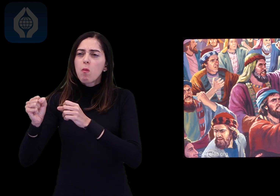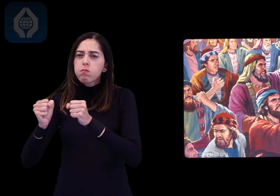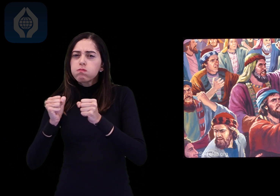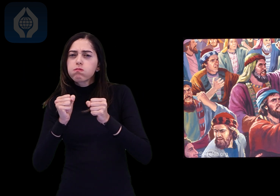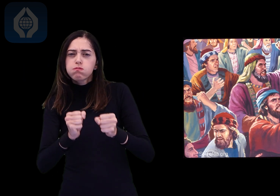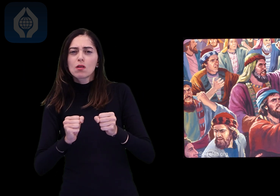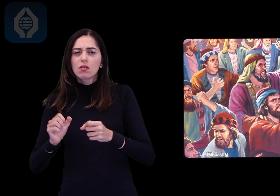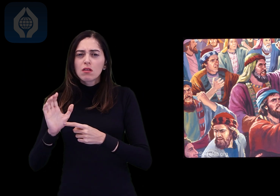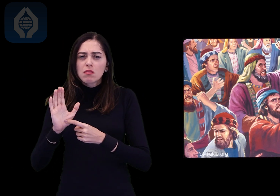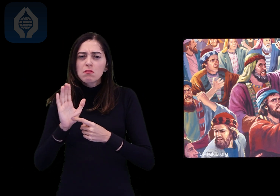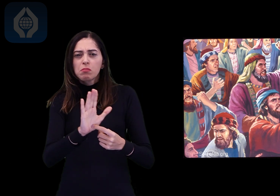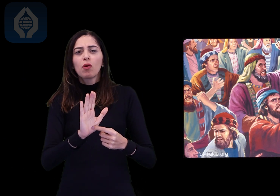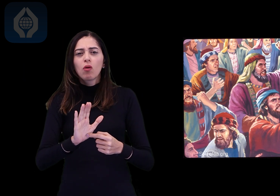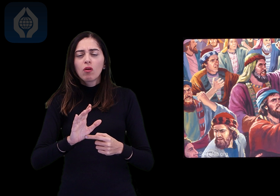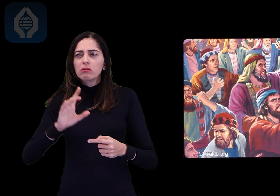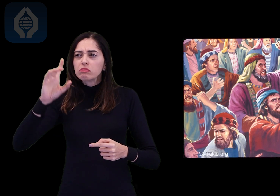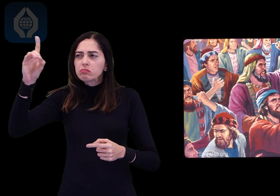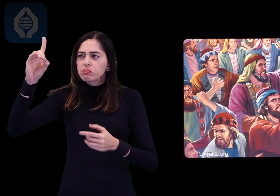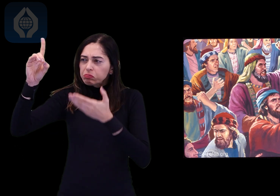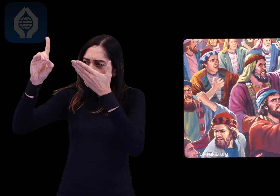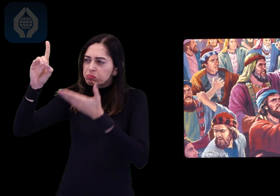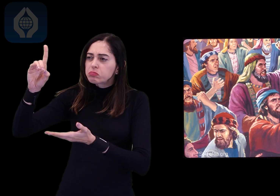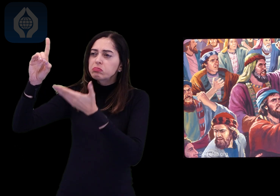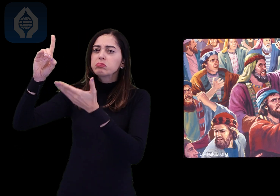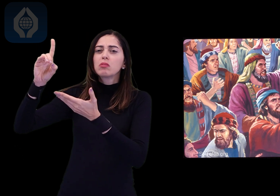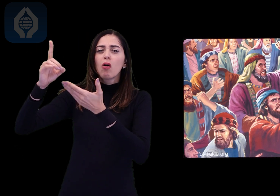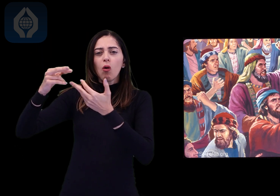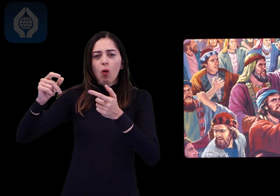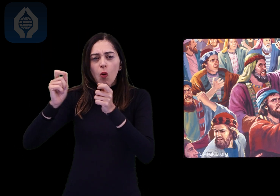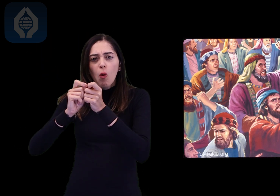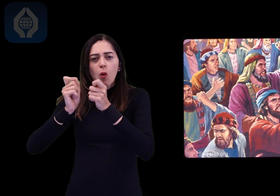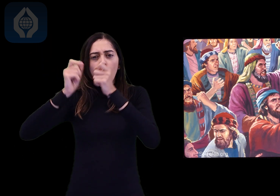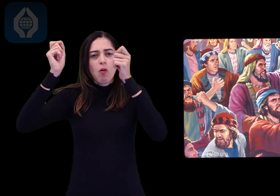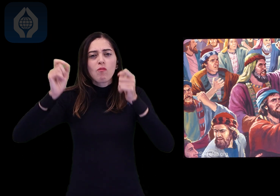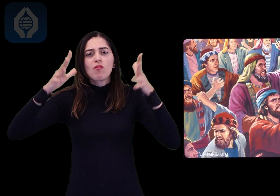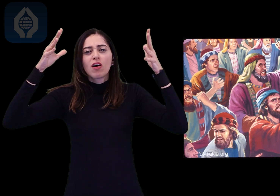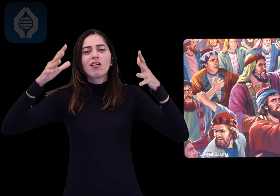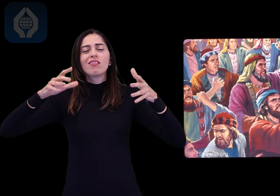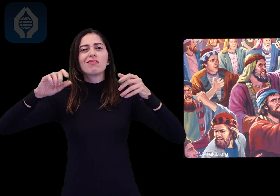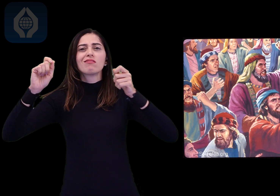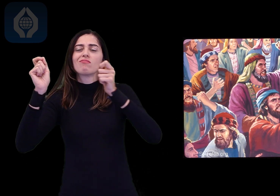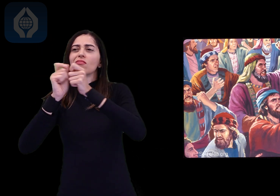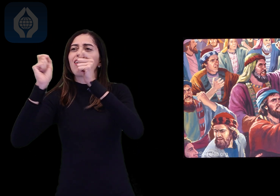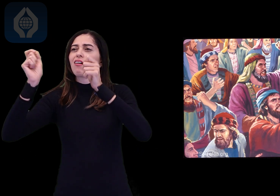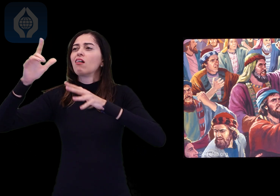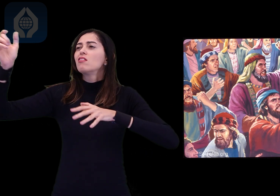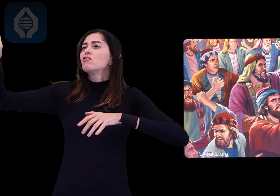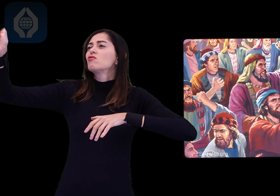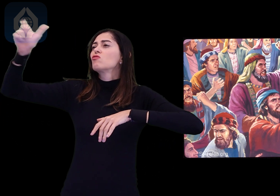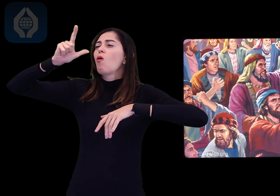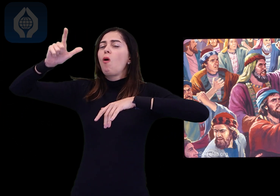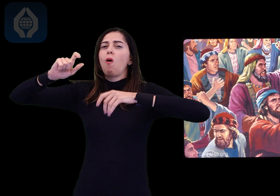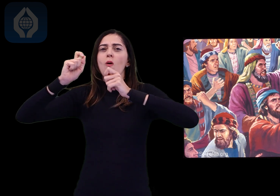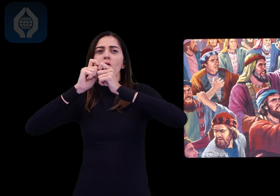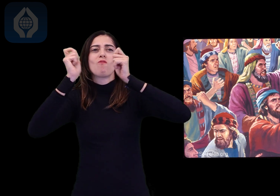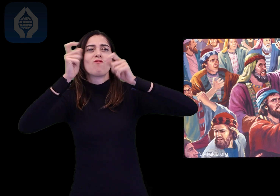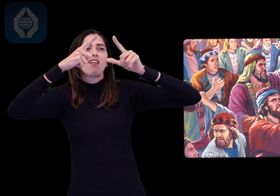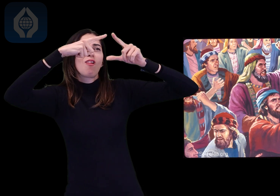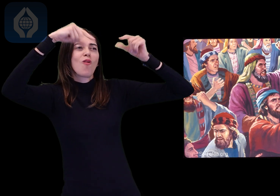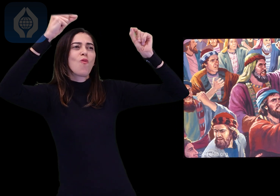que Ele é Deus Todo-Poderoso. Ele nos mostra quem Ele é através das coisas que fez. Ele fez o sol, a